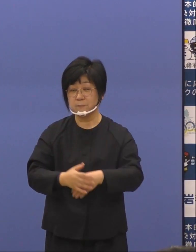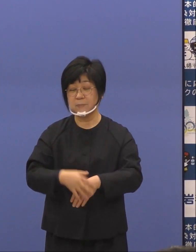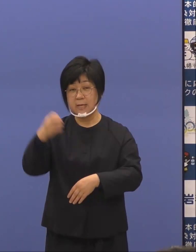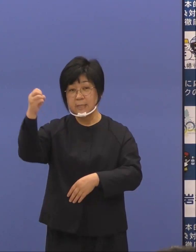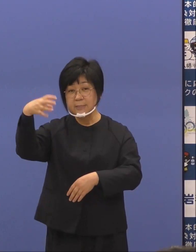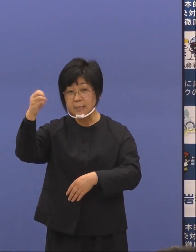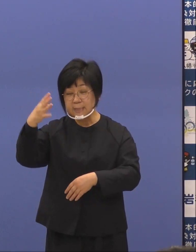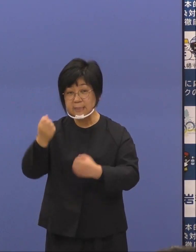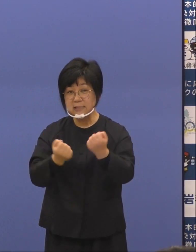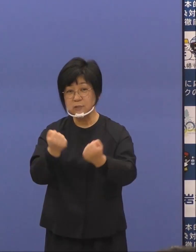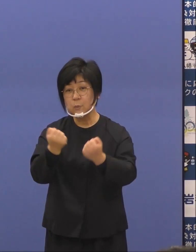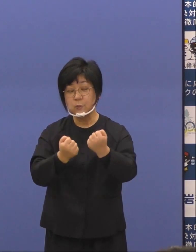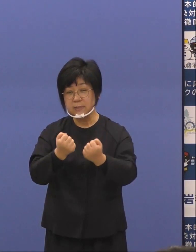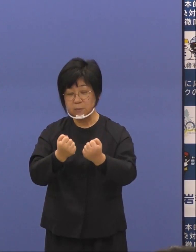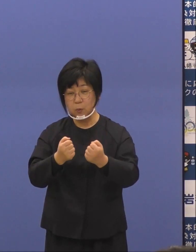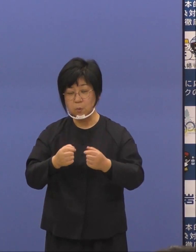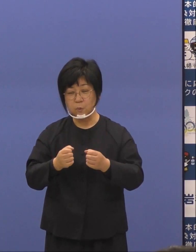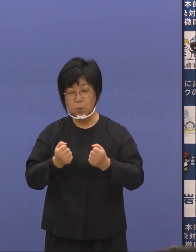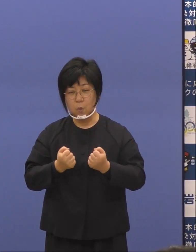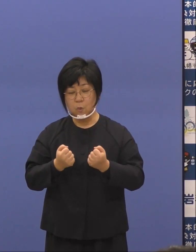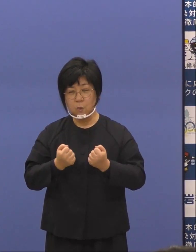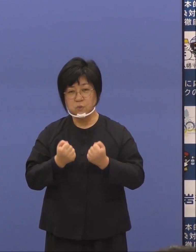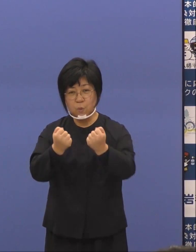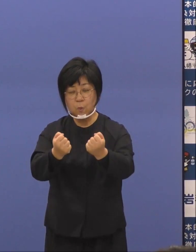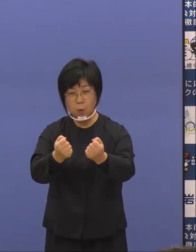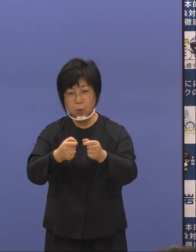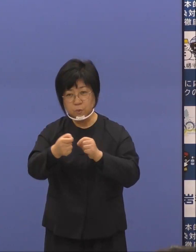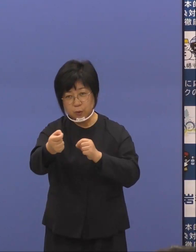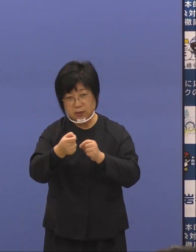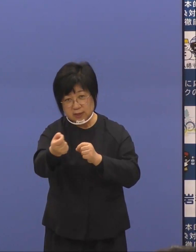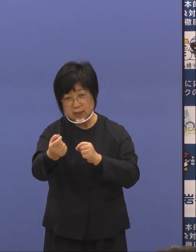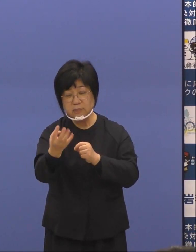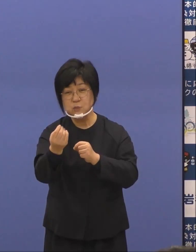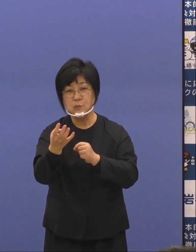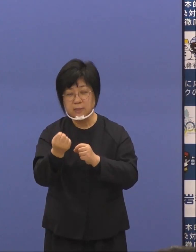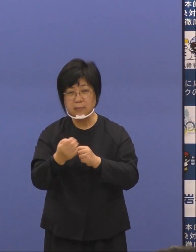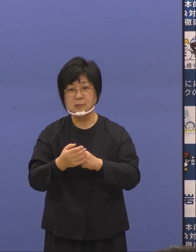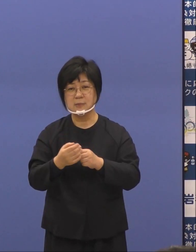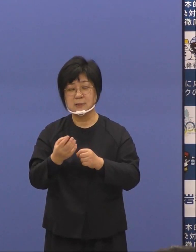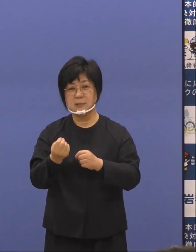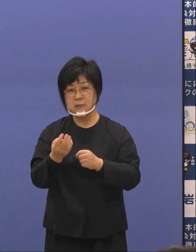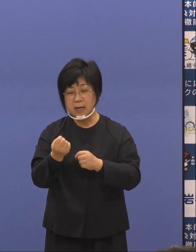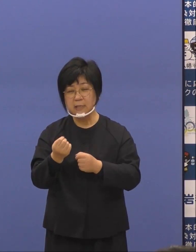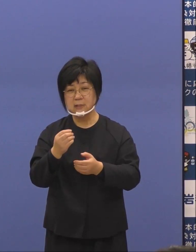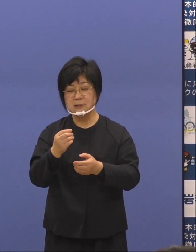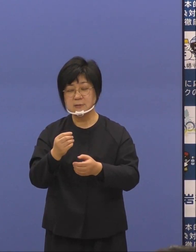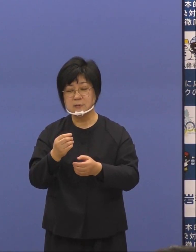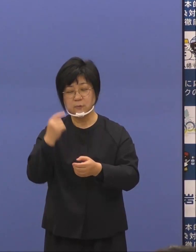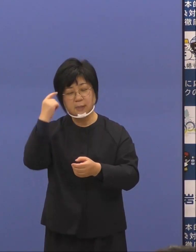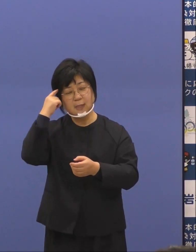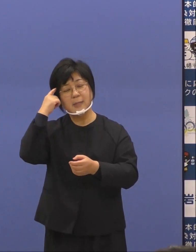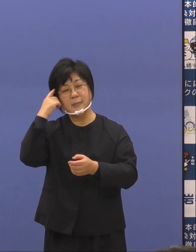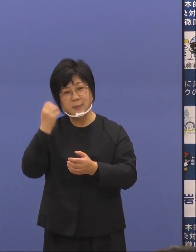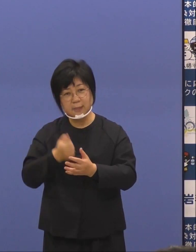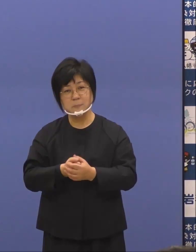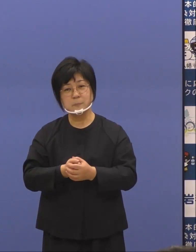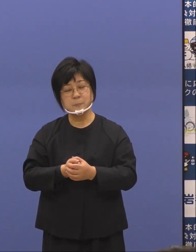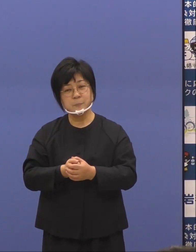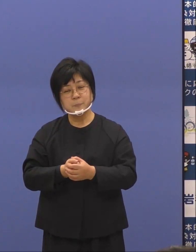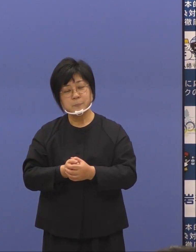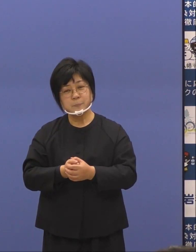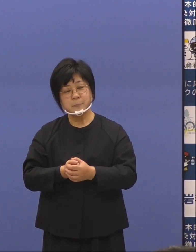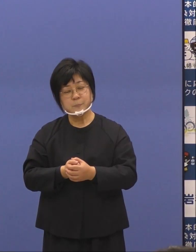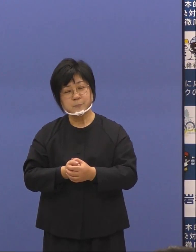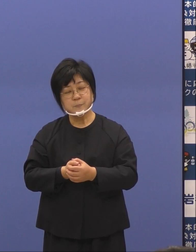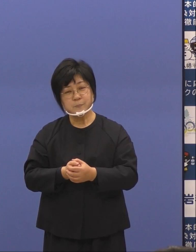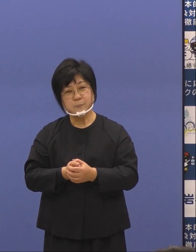自動車の走行距離に応じて課税する制度の、導入の検討という形ですが、本県も県土が広く影